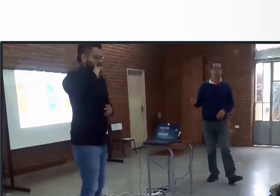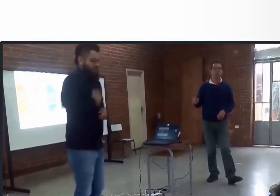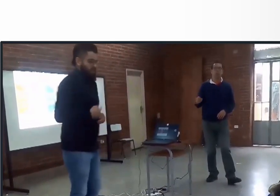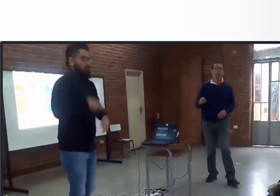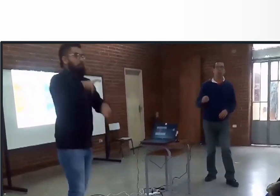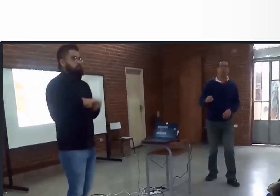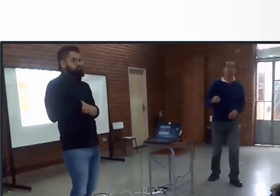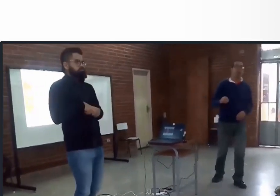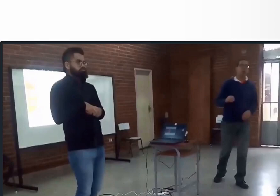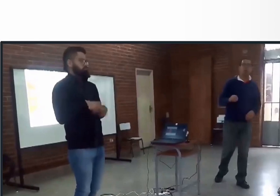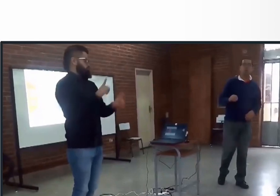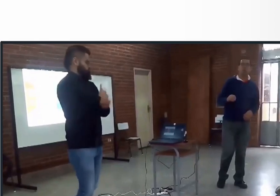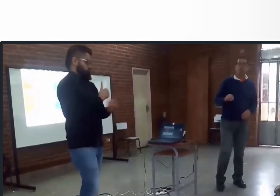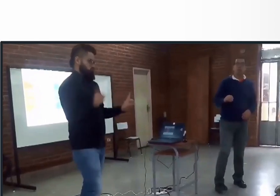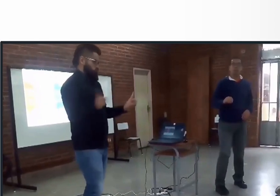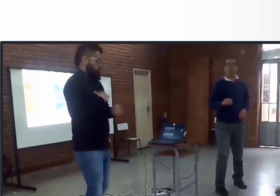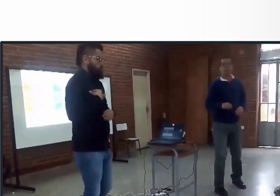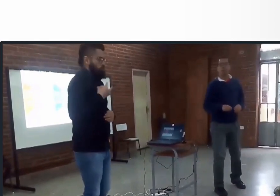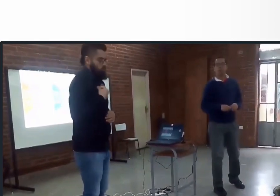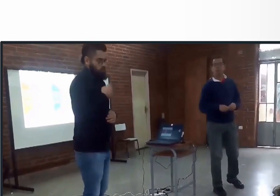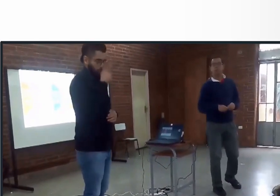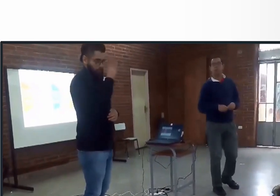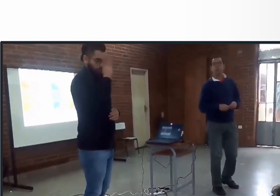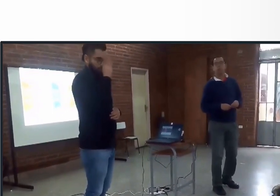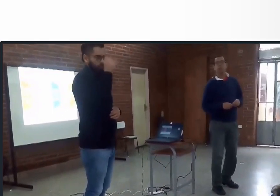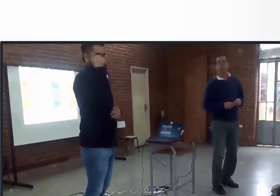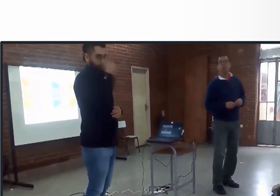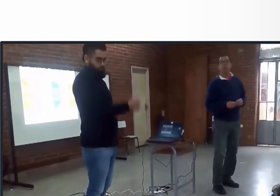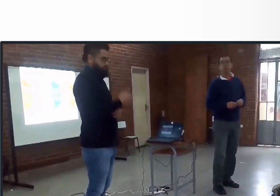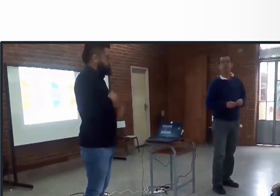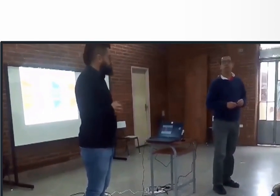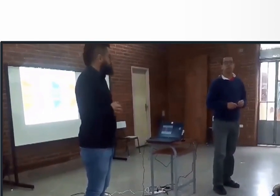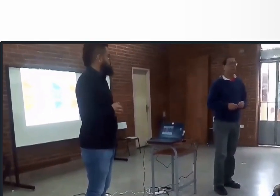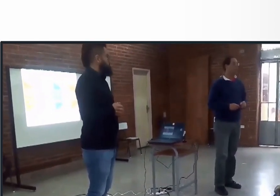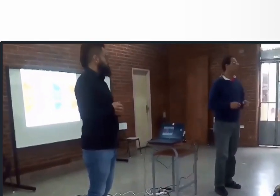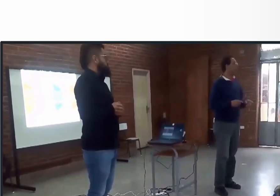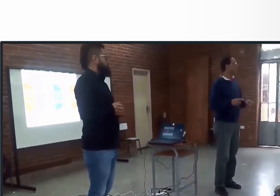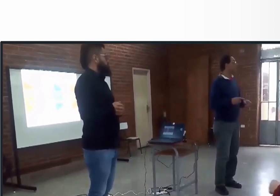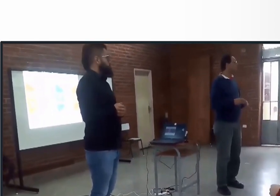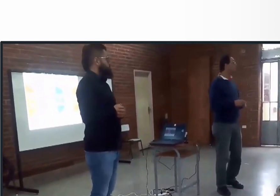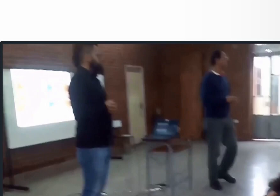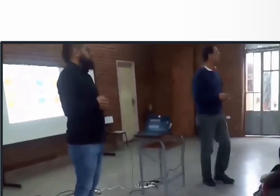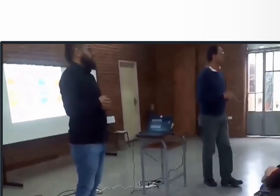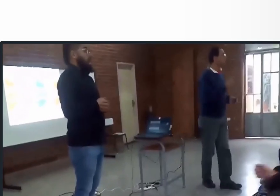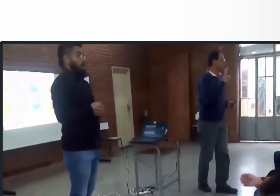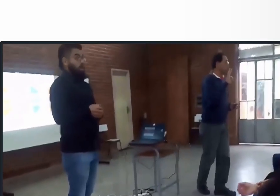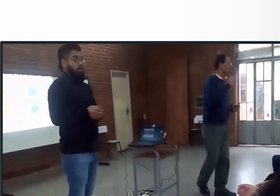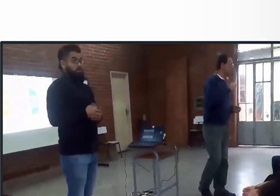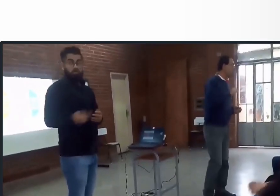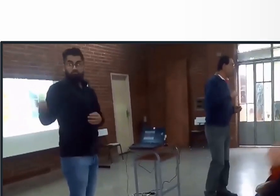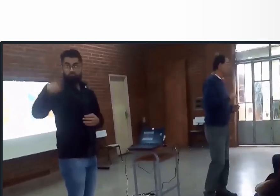Paraguaya de Sordos, licenciada. Sí. ¿Es una institución pública, privada? ¿Hace cuánto que está? Nuestra institución es una escuela